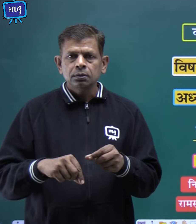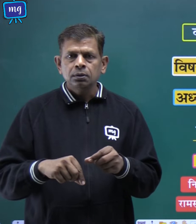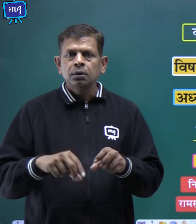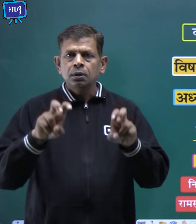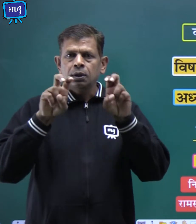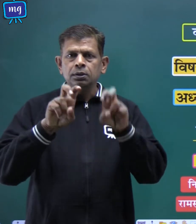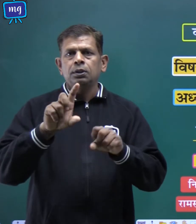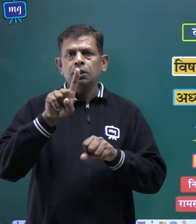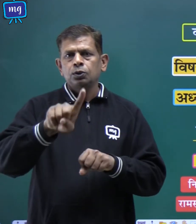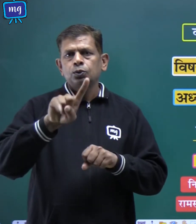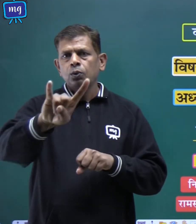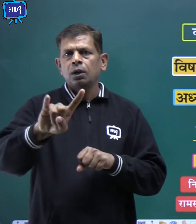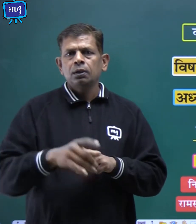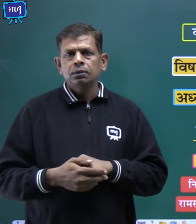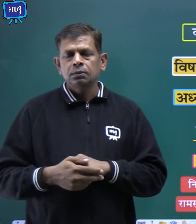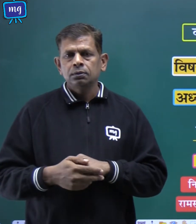अध्याय 16